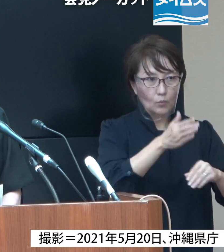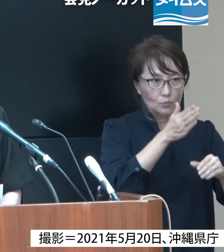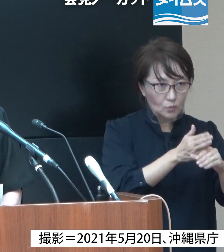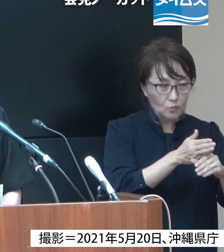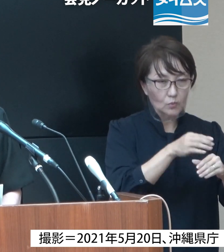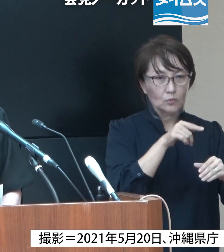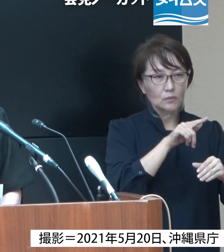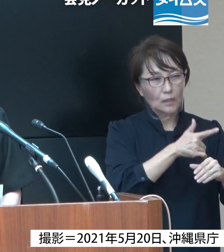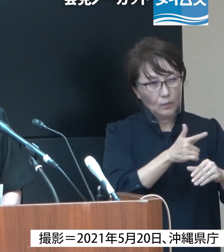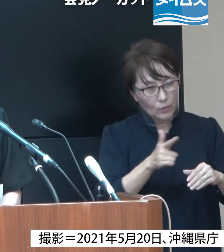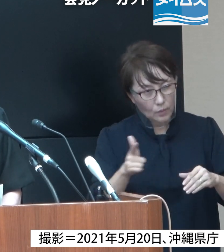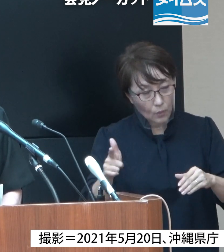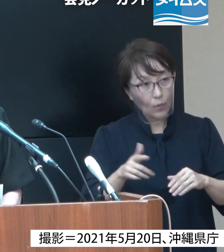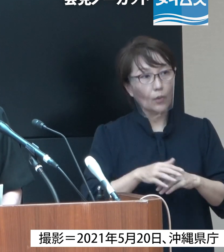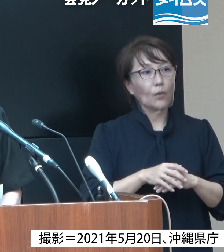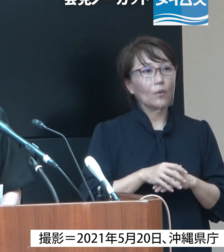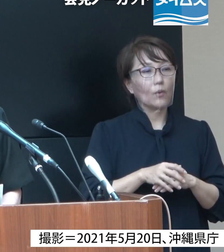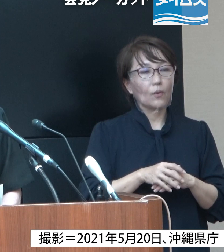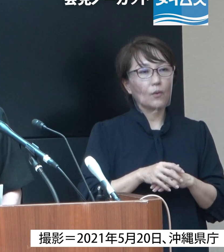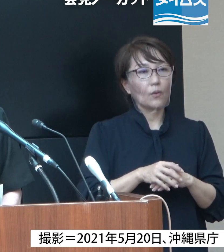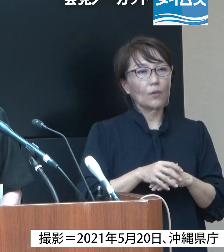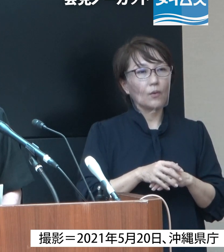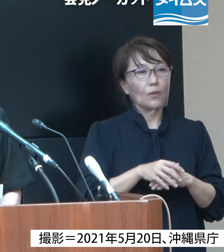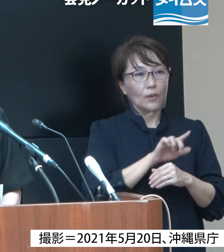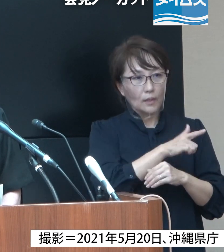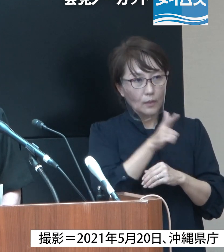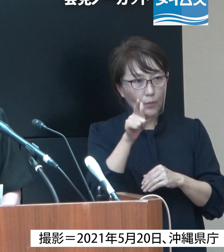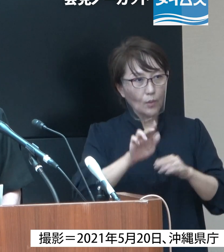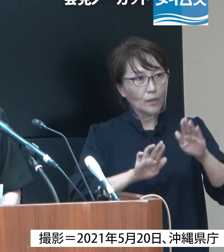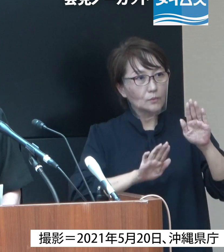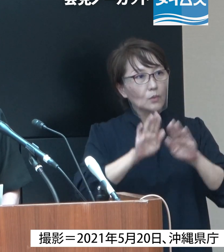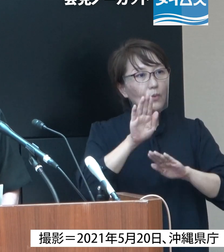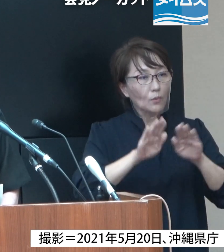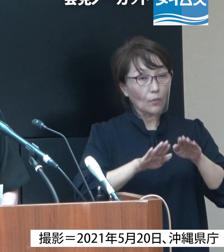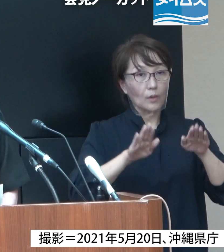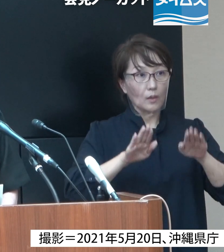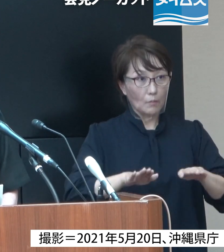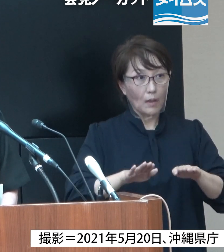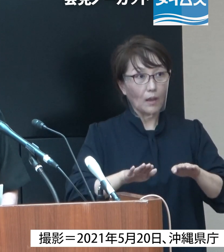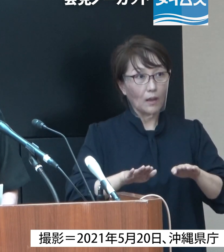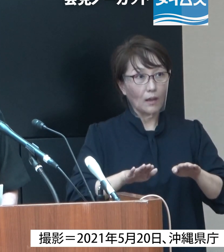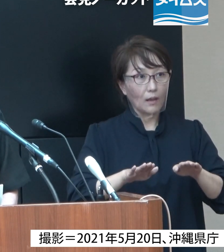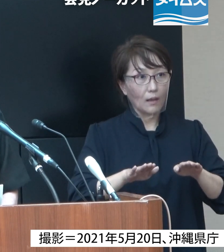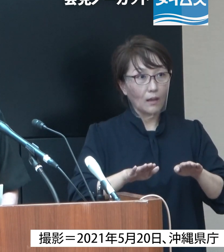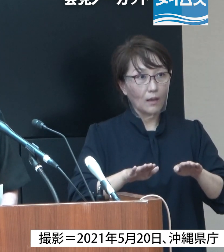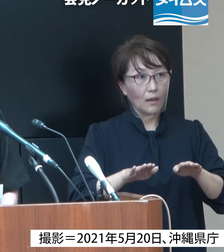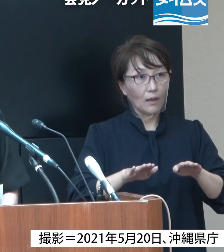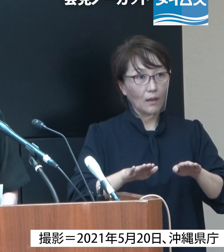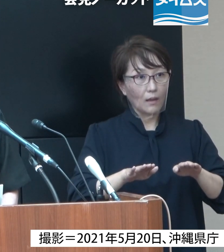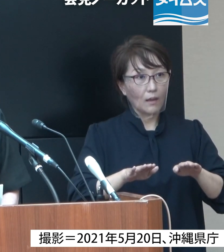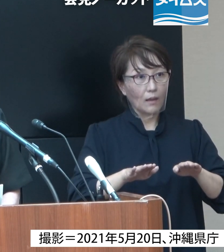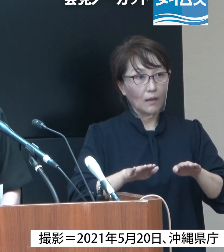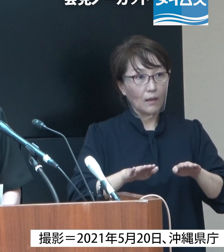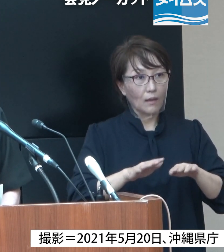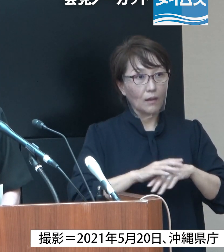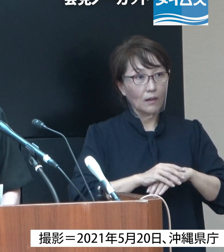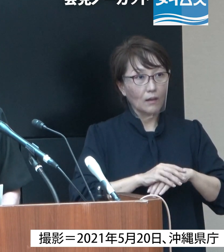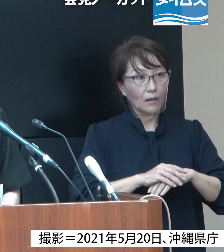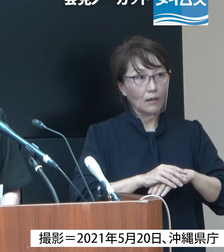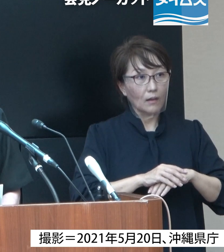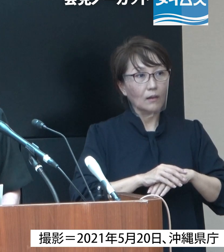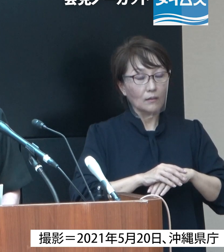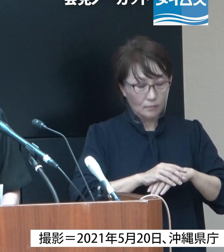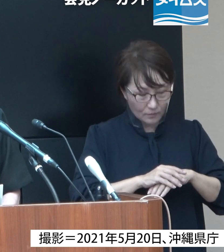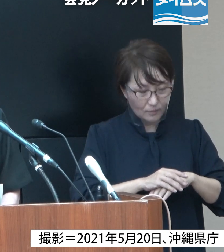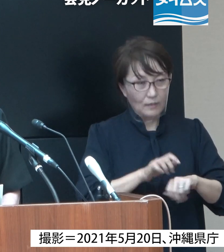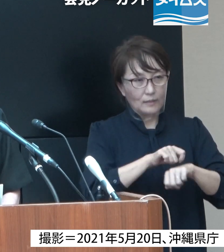など、やはりさまざまなあの状況が現在、その非常に厳しい